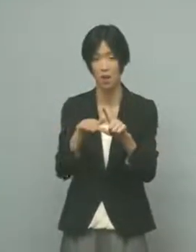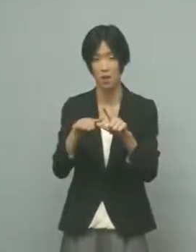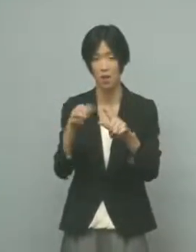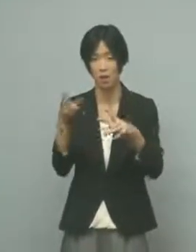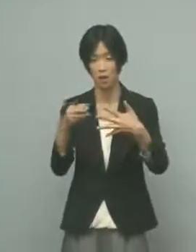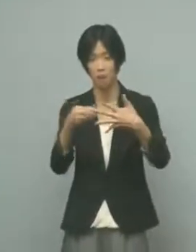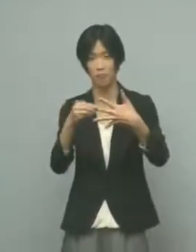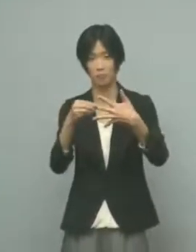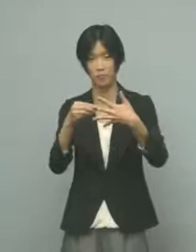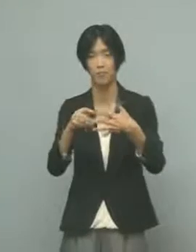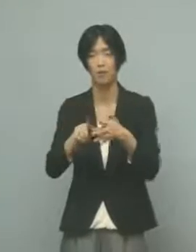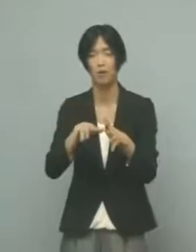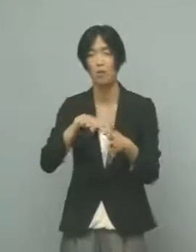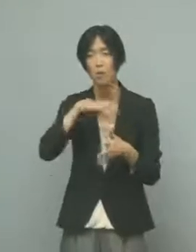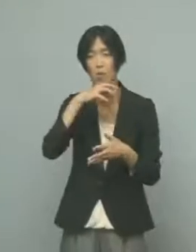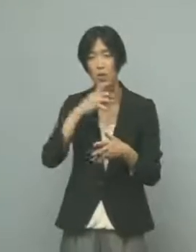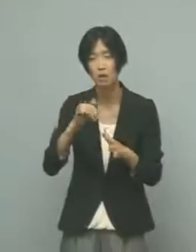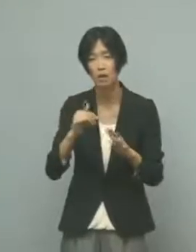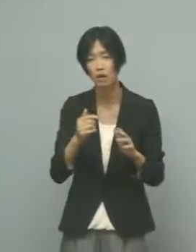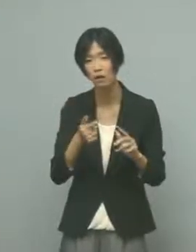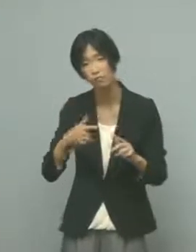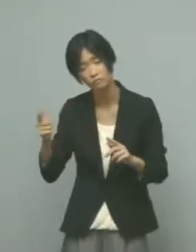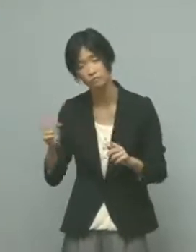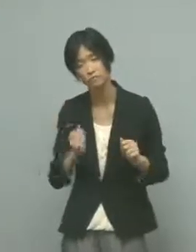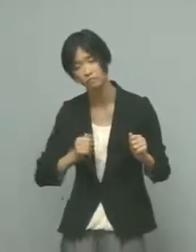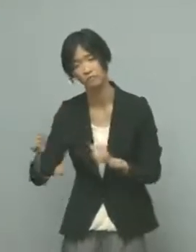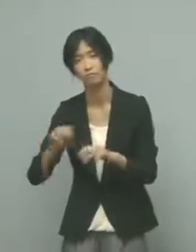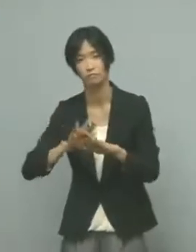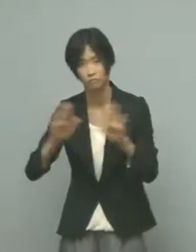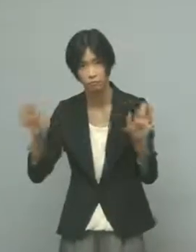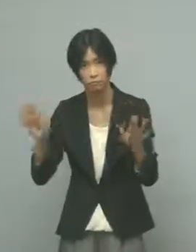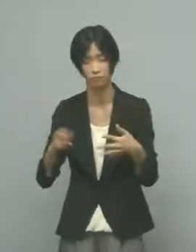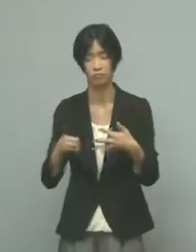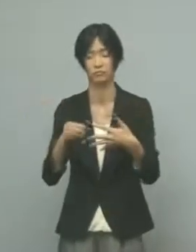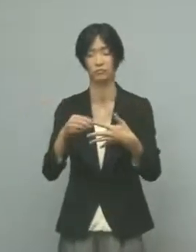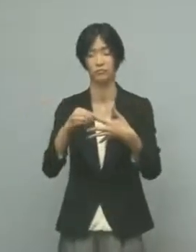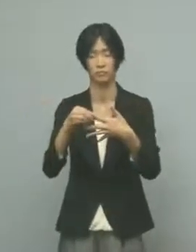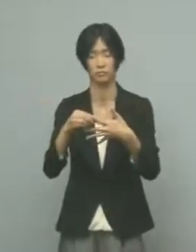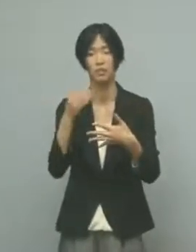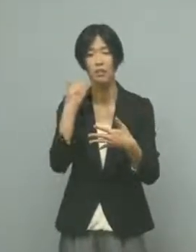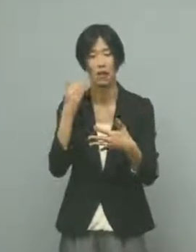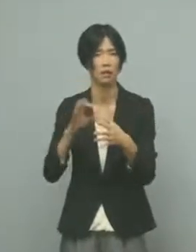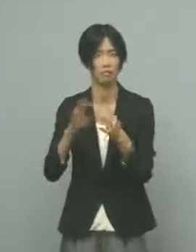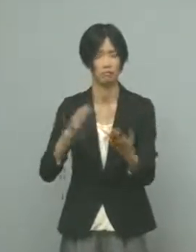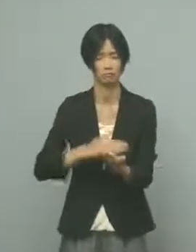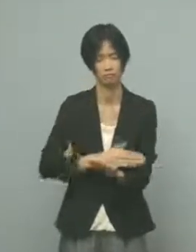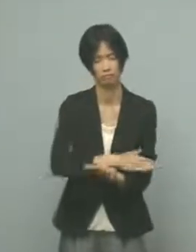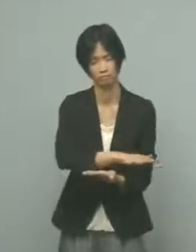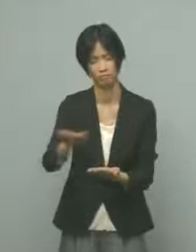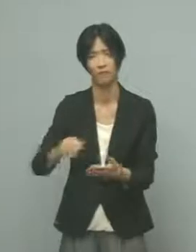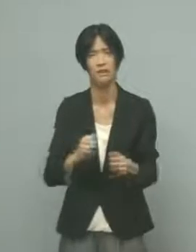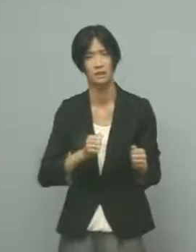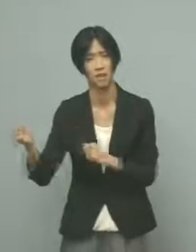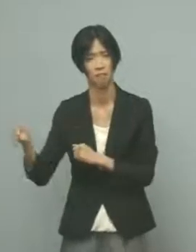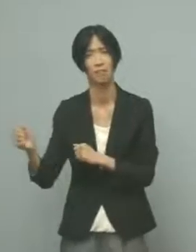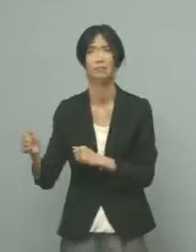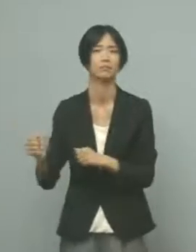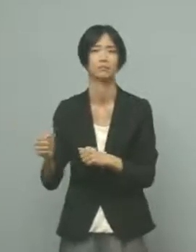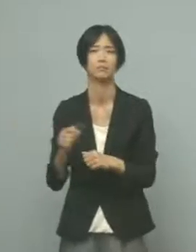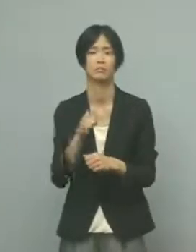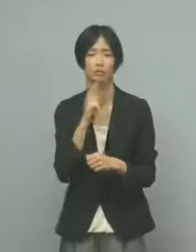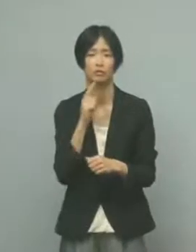等の避難開始とか、4では全員避難というふうにですね、ちょっと分かりや